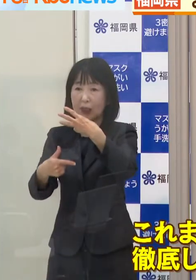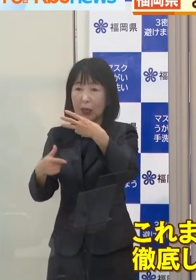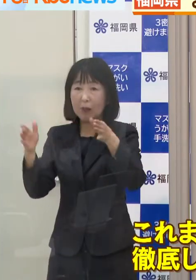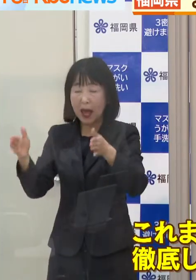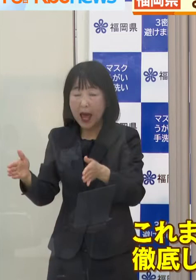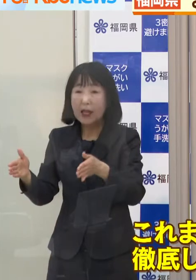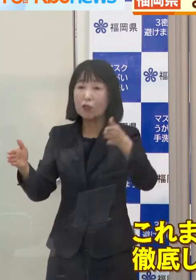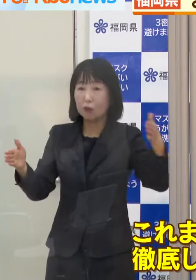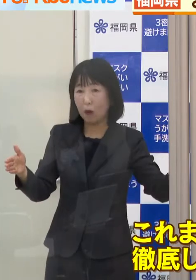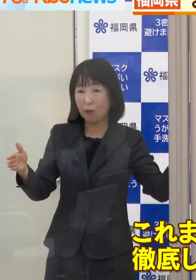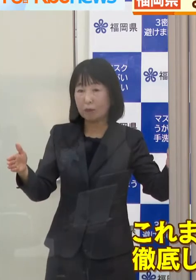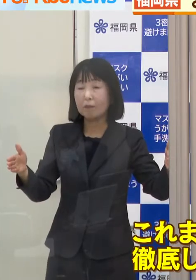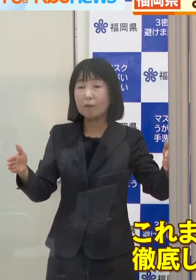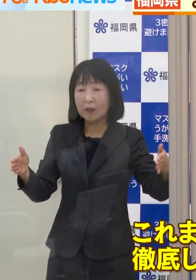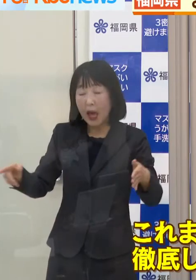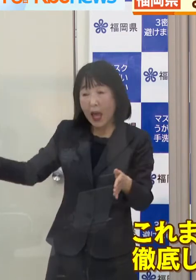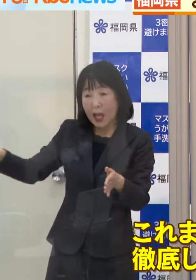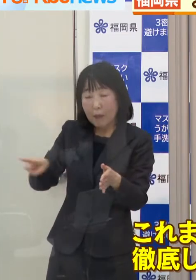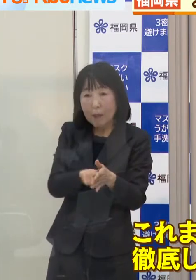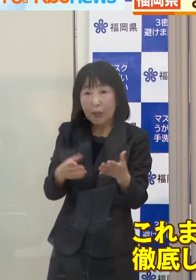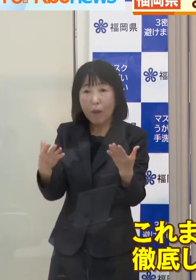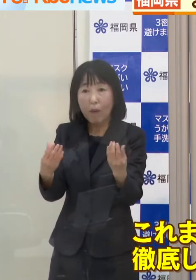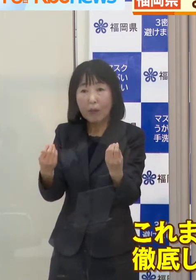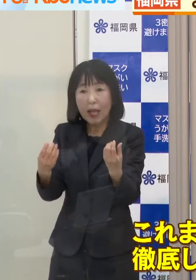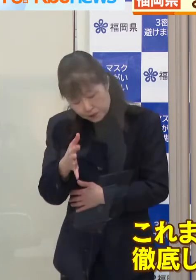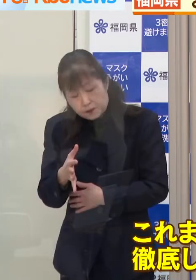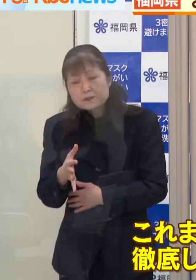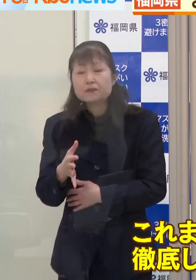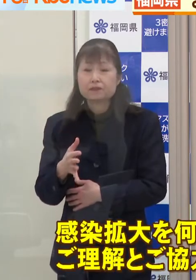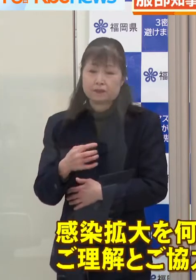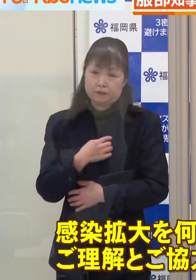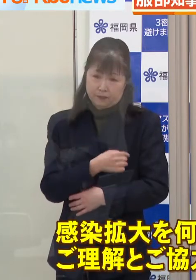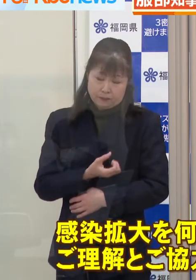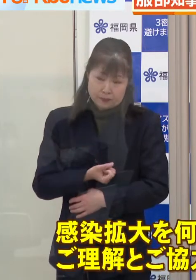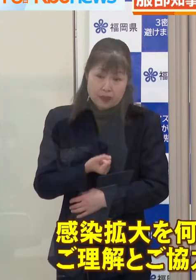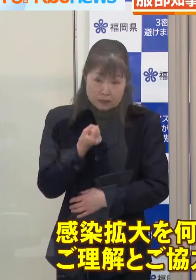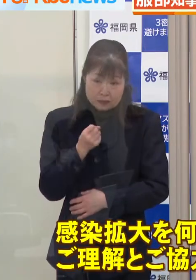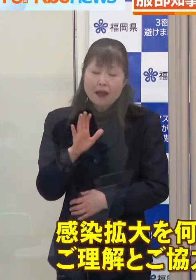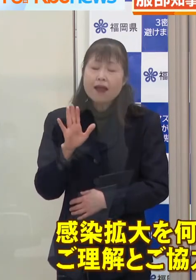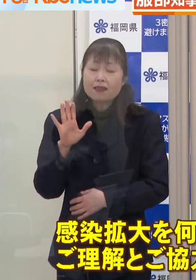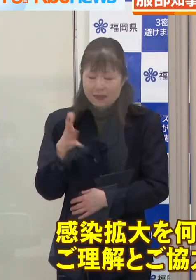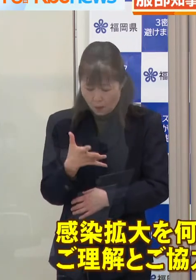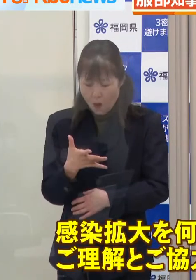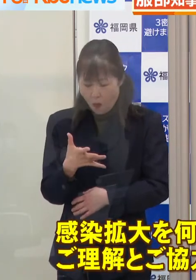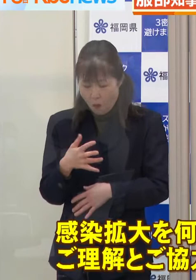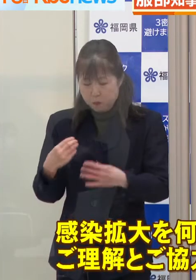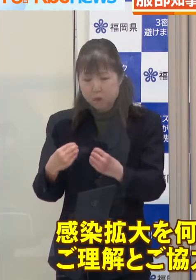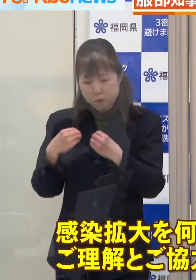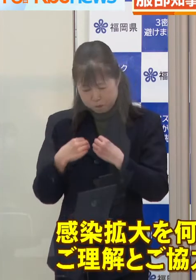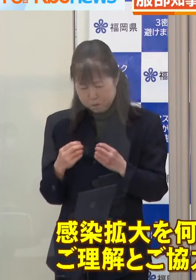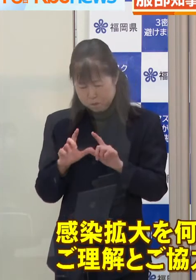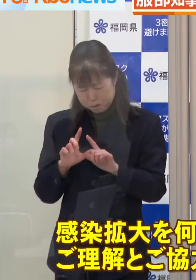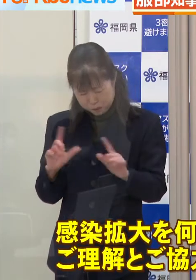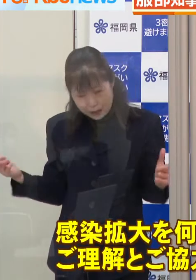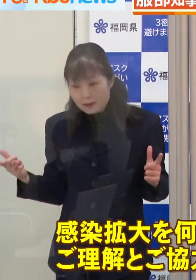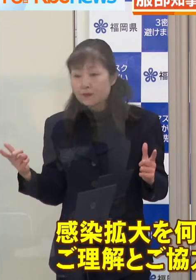これまでと同様の措置を徹底してまいりたいと、この感染拡大を何としても食い止める